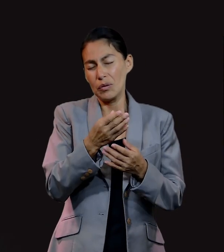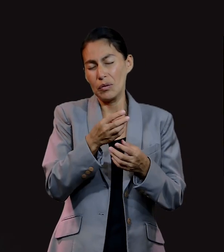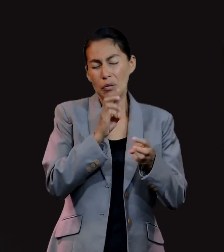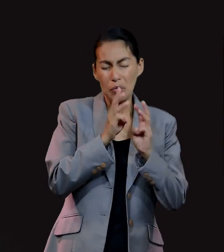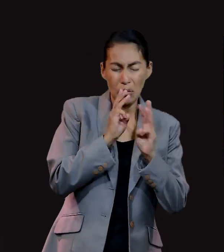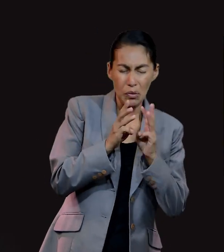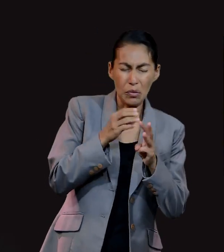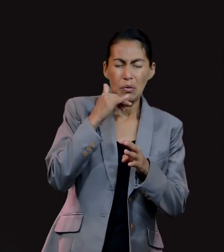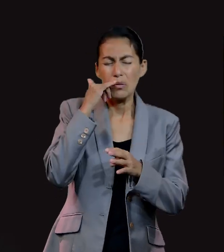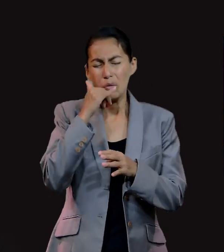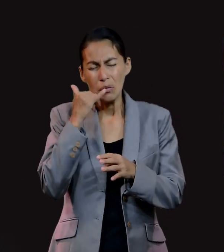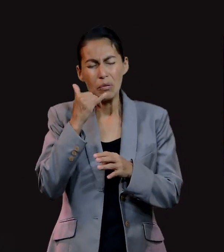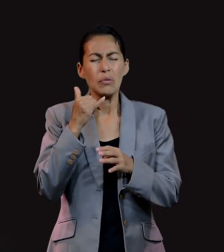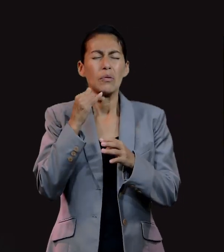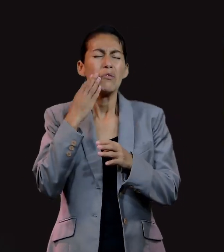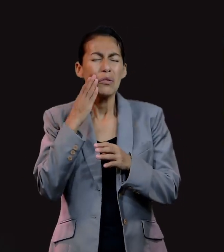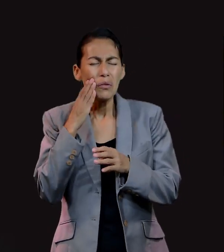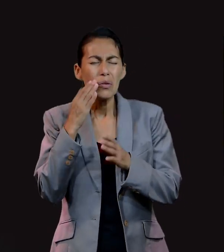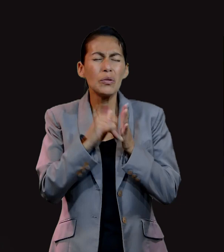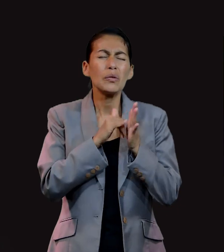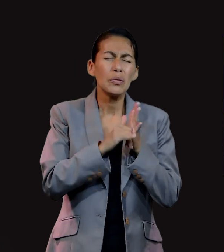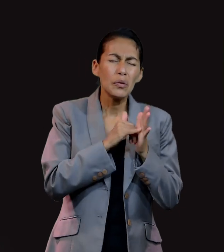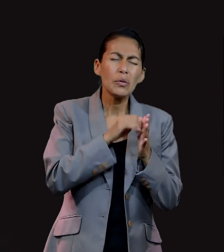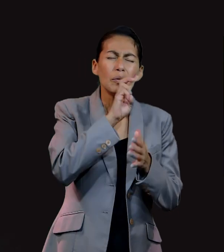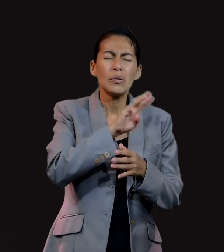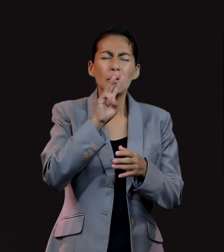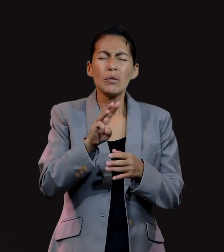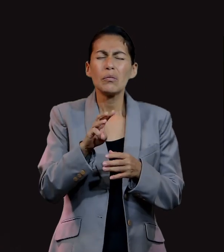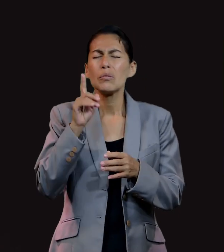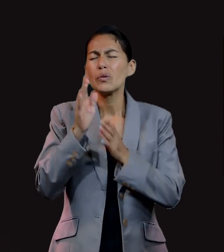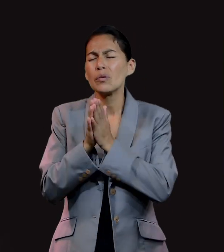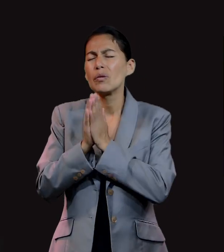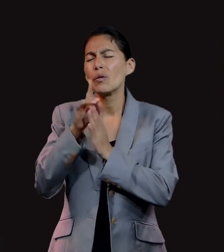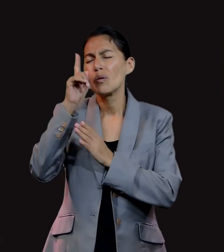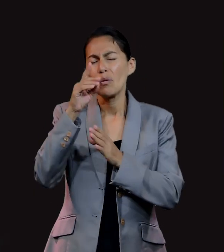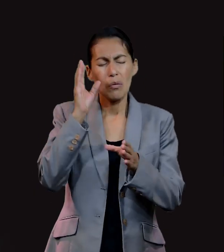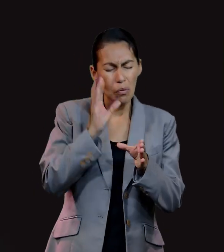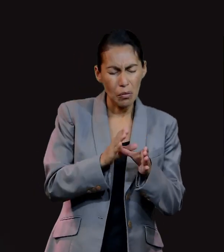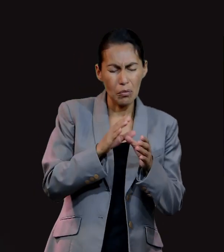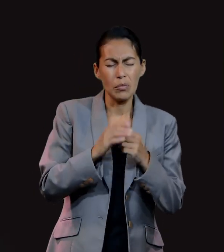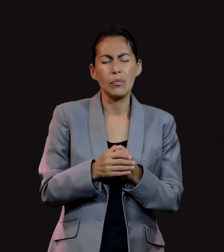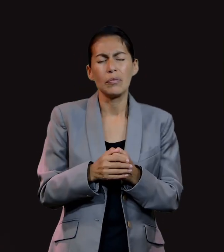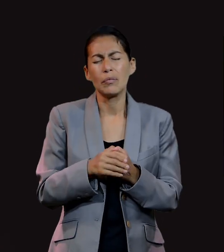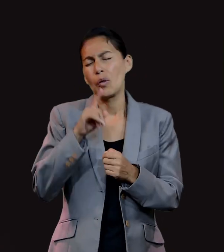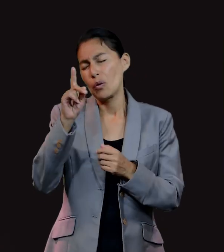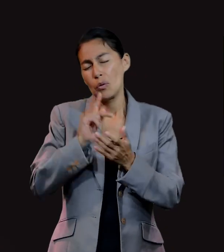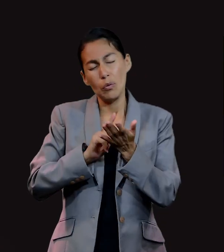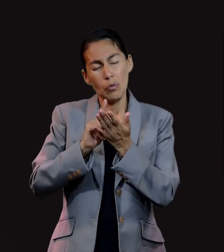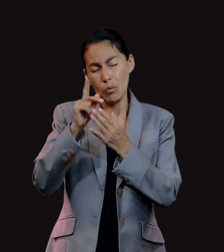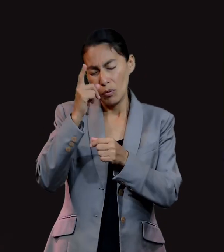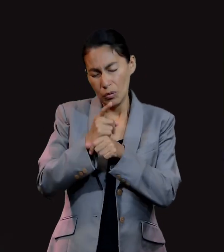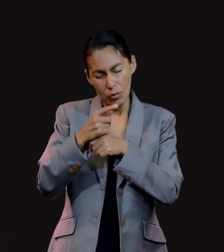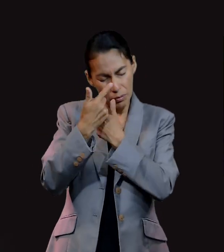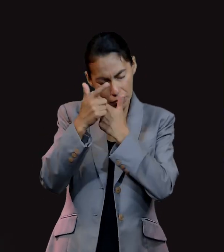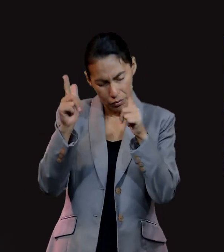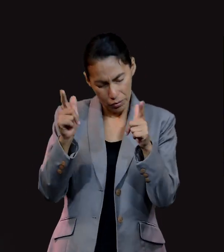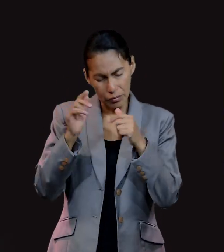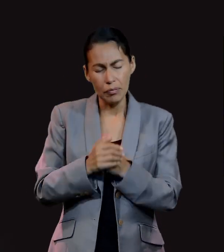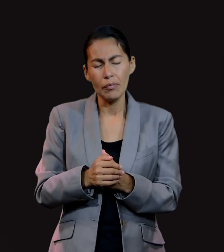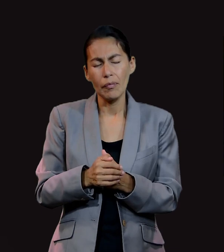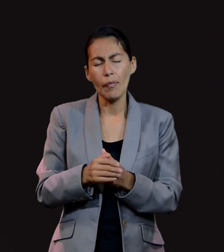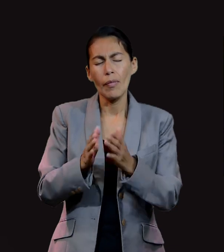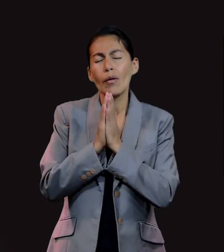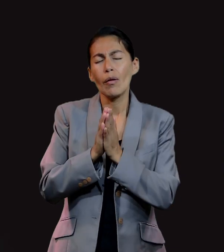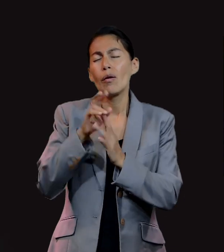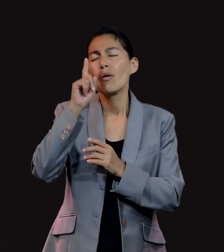través de los medios En esta noche Que las cumplas Padre amado Conforme a tu voluntad Amén Tú